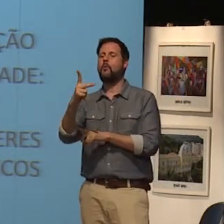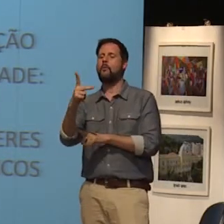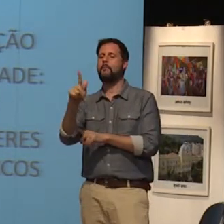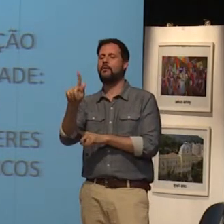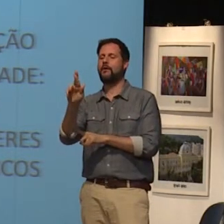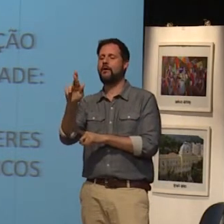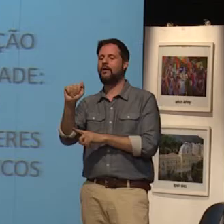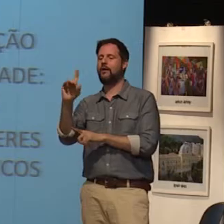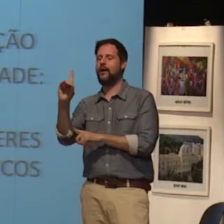onde